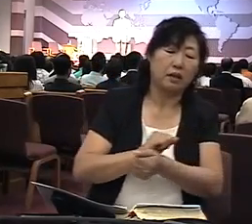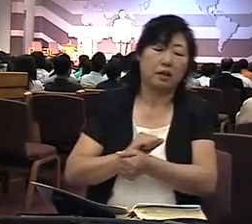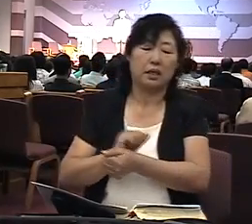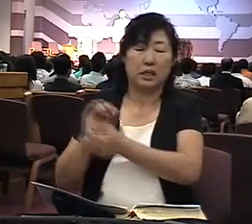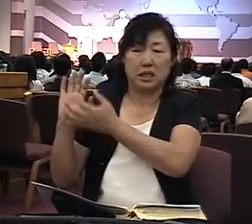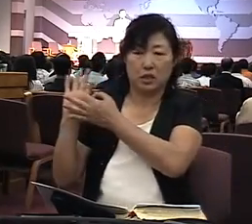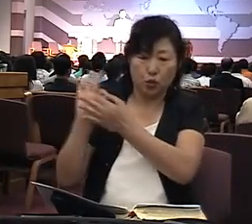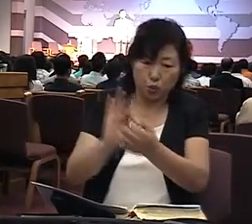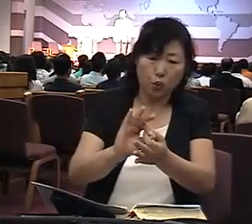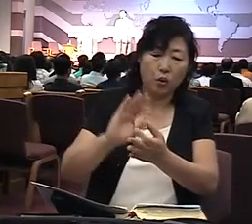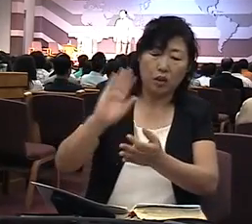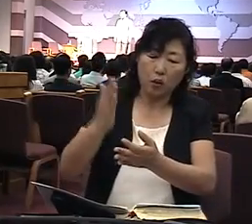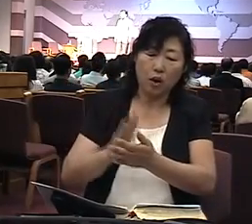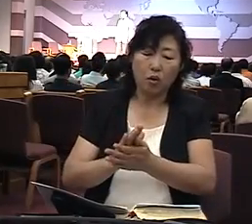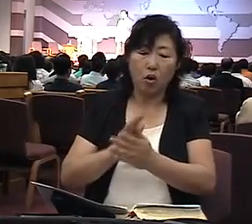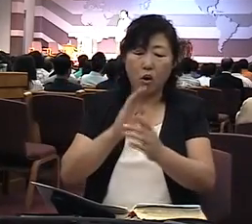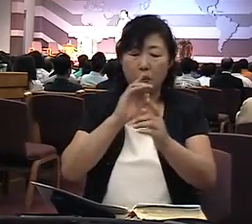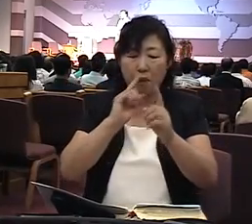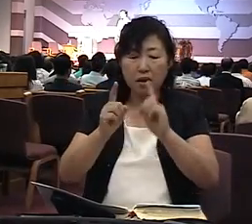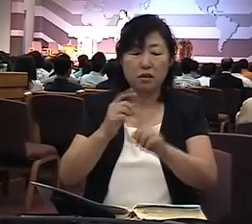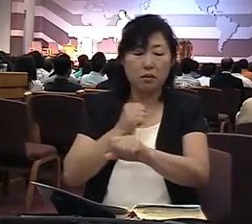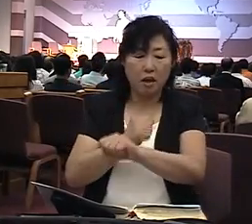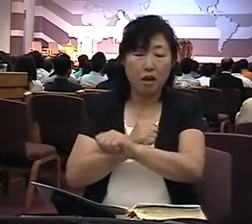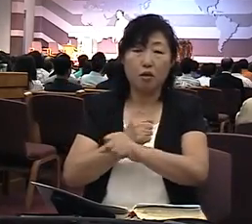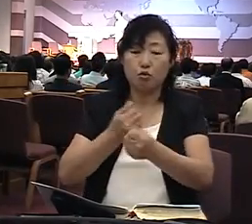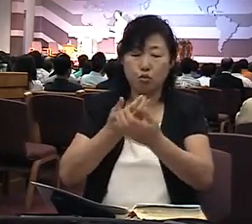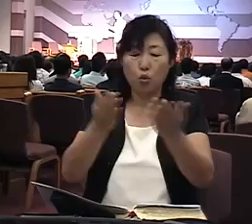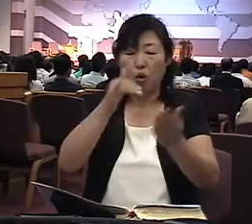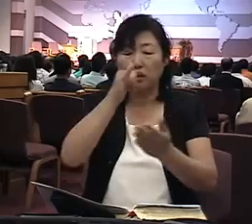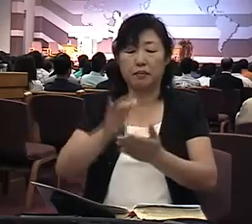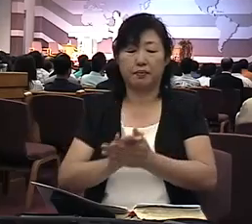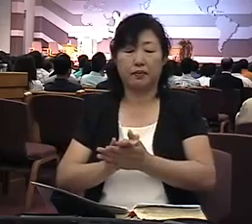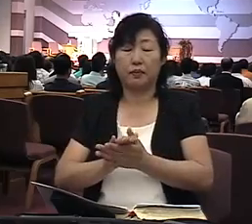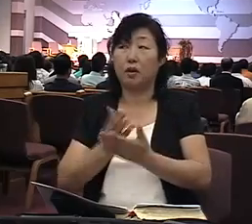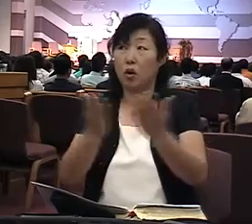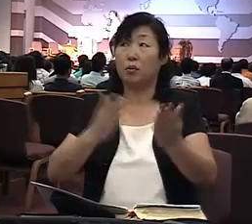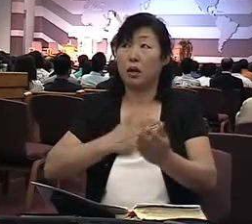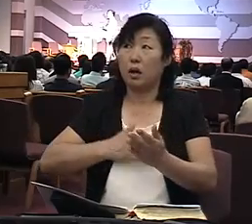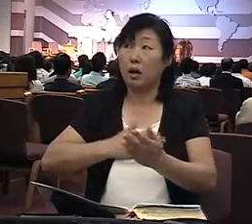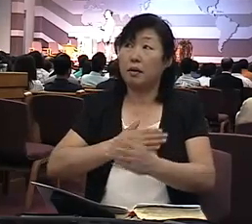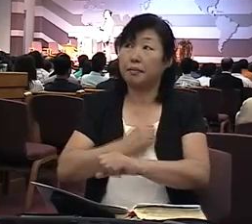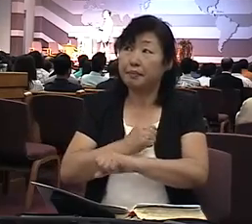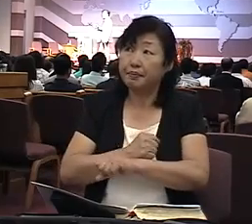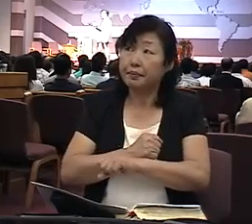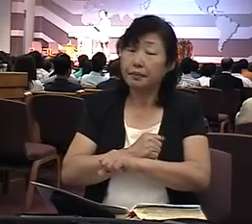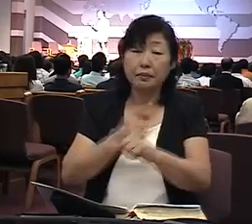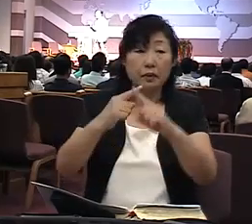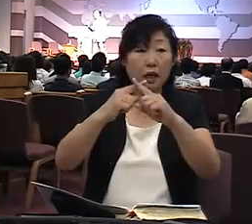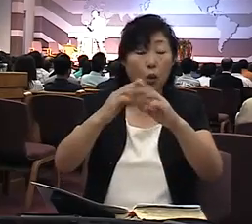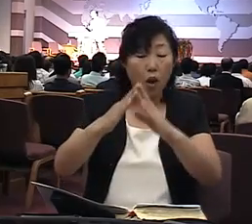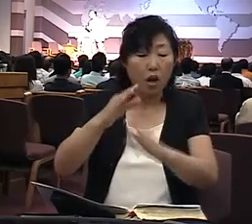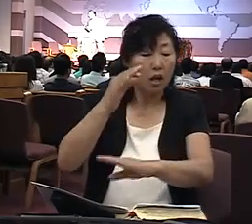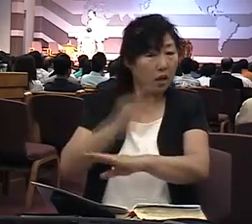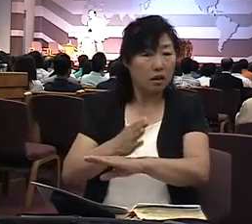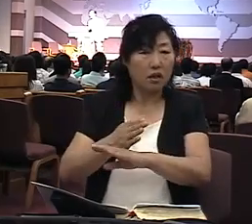지속되라고 말씀을 해주시고 있습니다. 여러분 아시겠어요? 교회는 단순히 모여서 예배드리는 장소가 아닙니다.